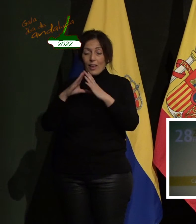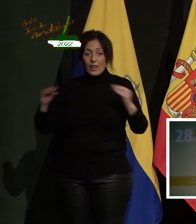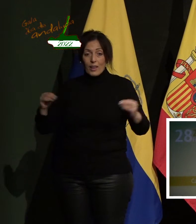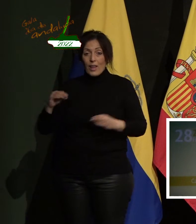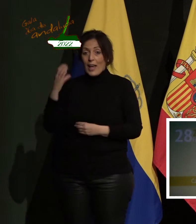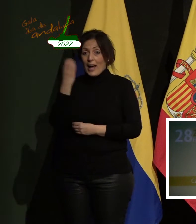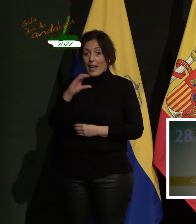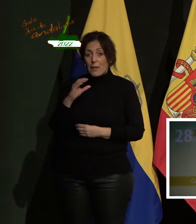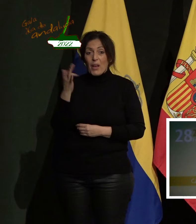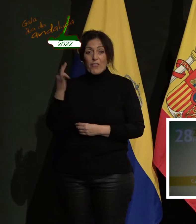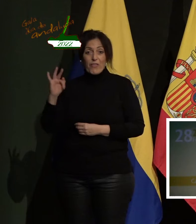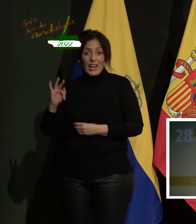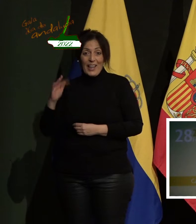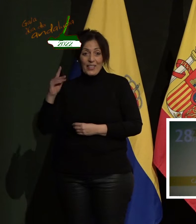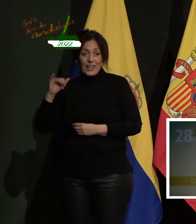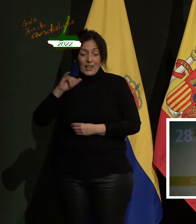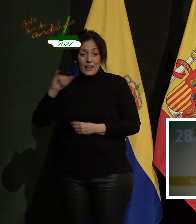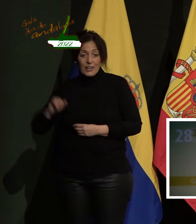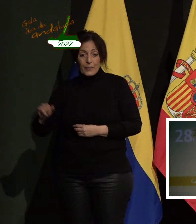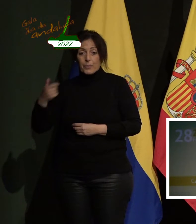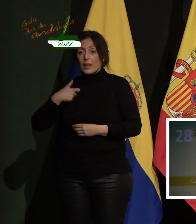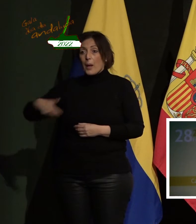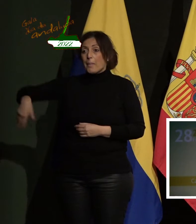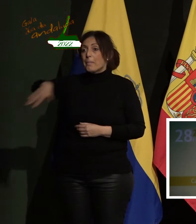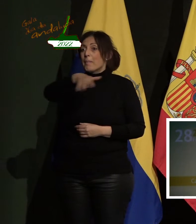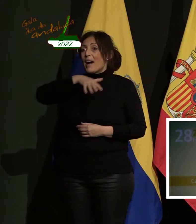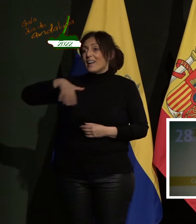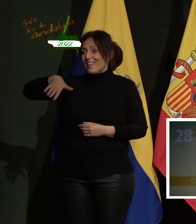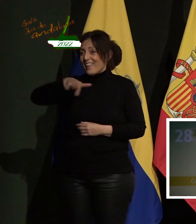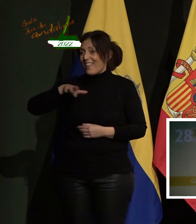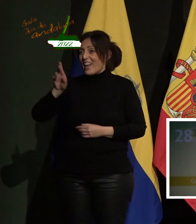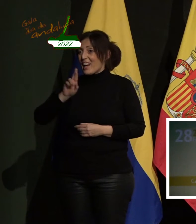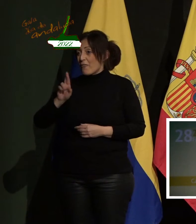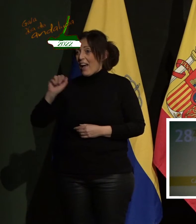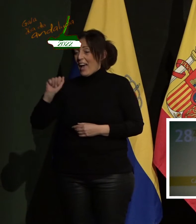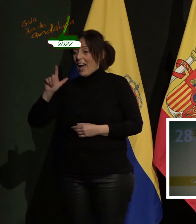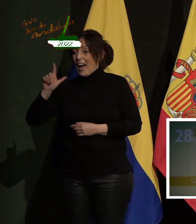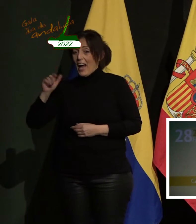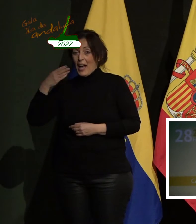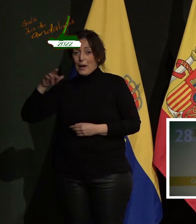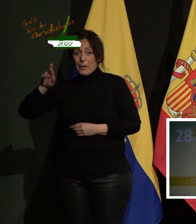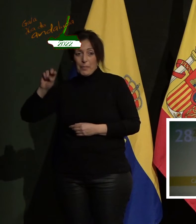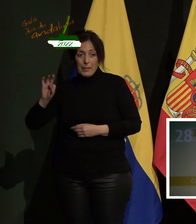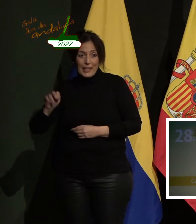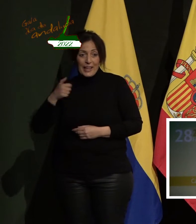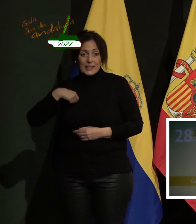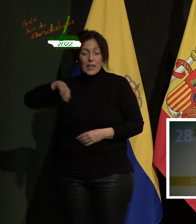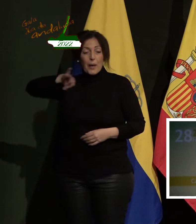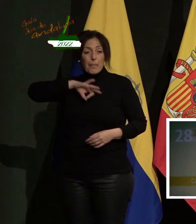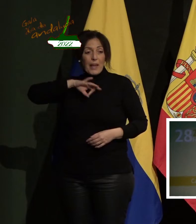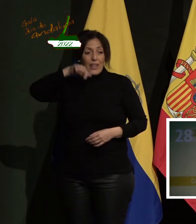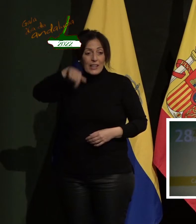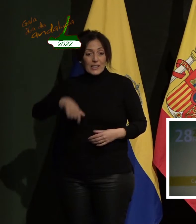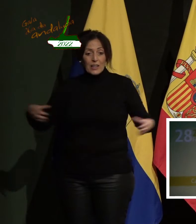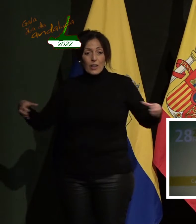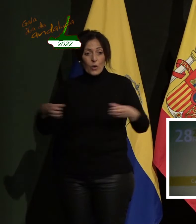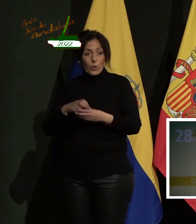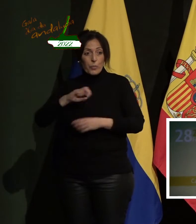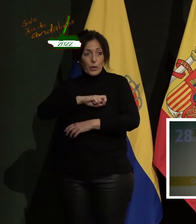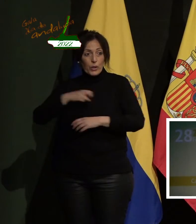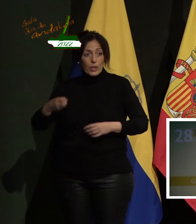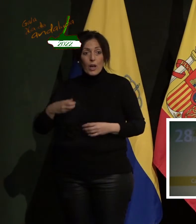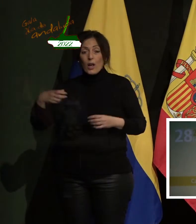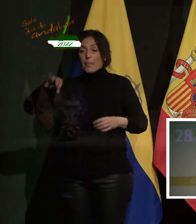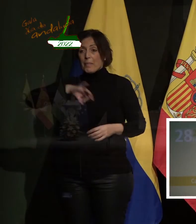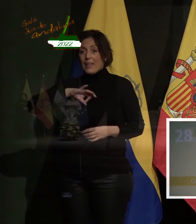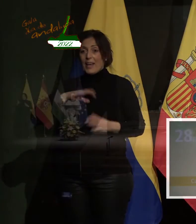Carmen Fernández Millán, de la barriada de Rafael Alberti, recibe, porque así lo ha decidido la Corporación Municipal Palmeña, la medalla de Palma